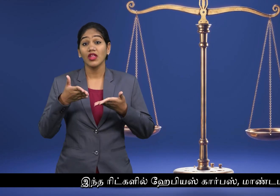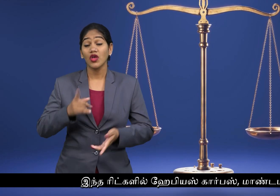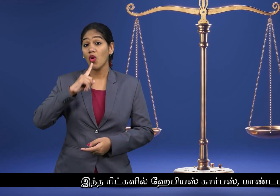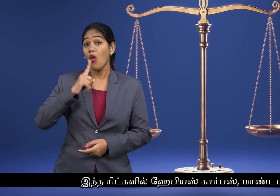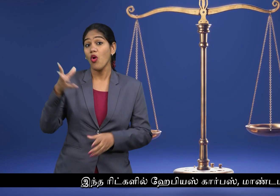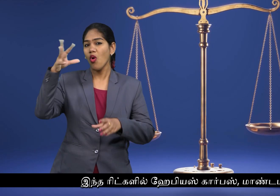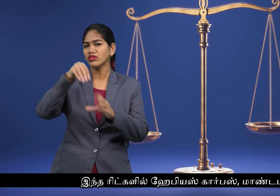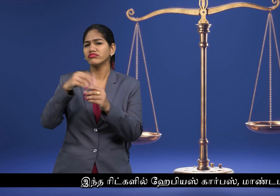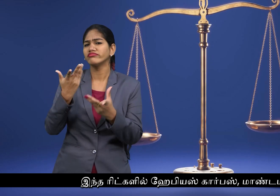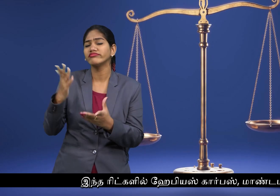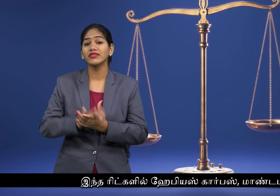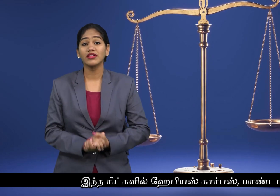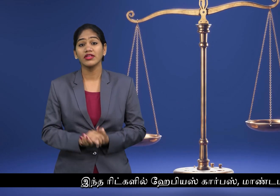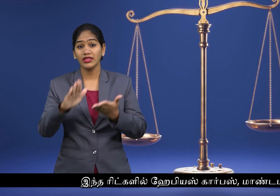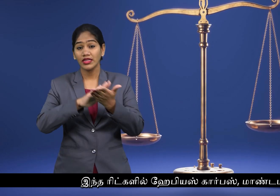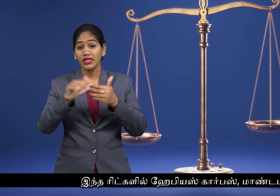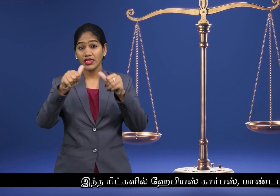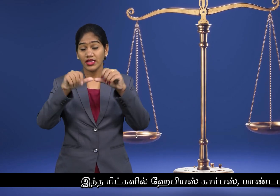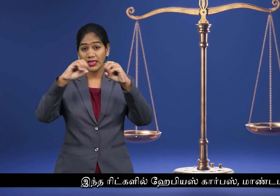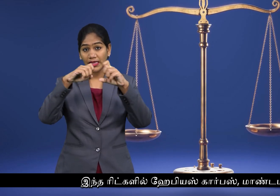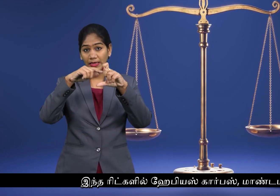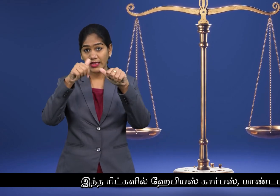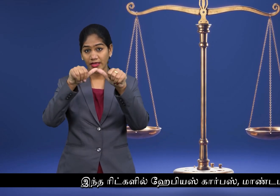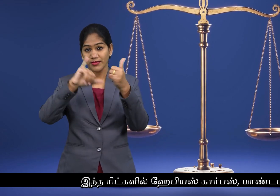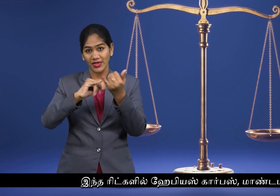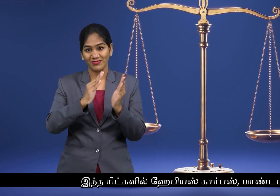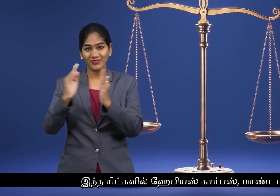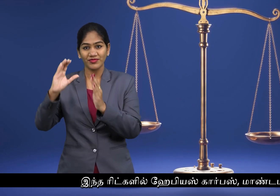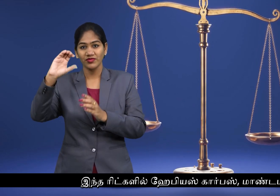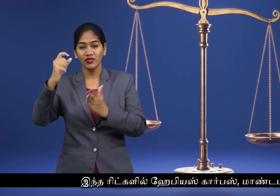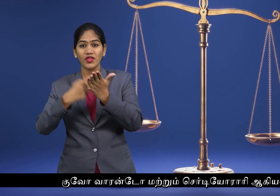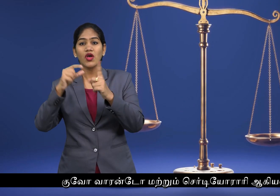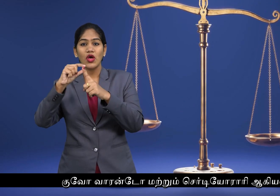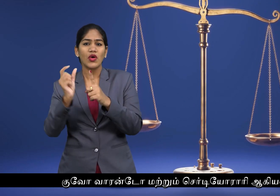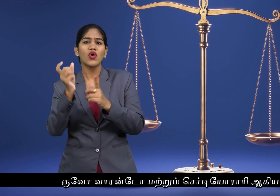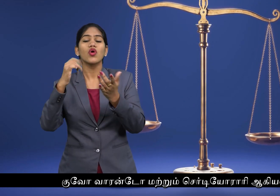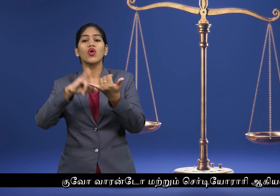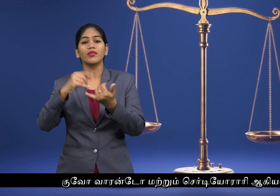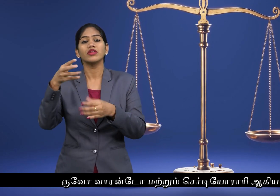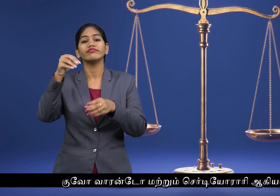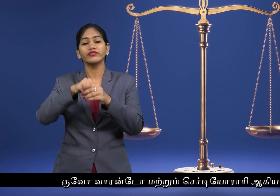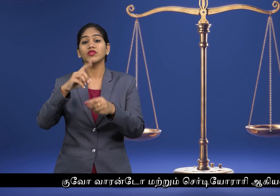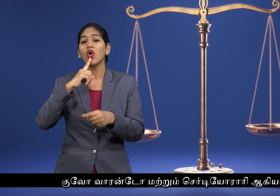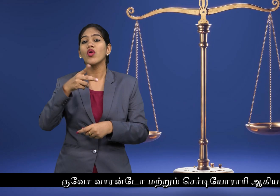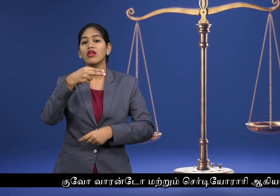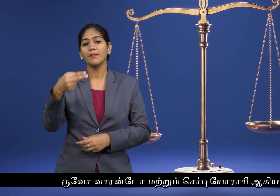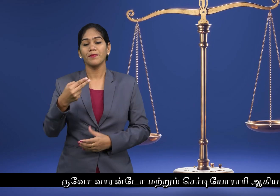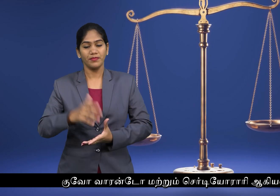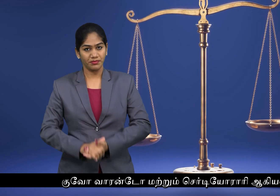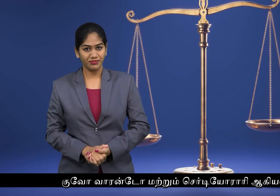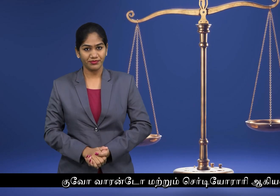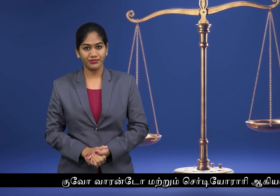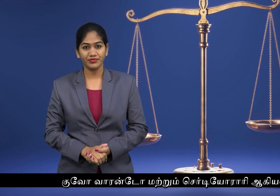இந்த ரிட்களில் ஹேபியஸ் கார்பஸ், மாண்டமஸ் தடை, குவோ வாரண்டோ